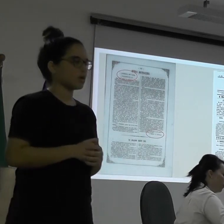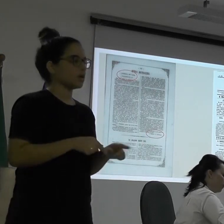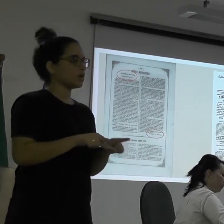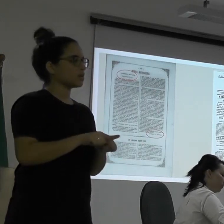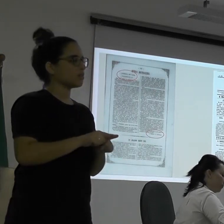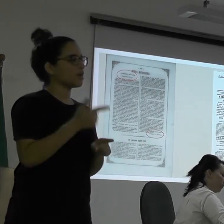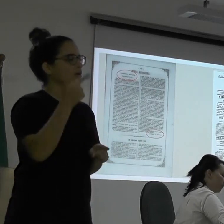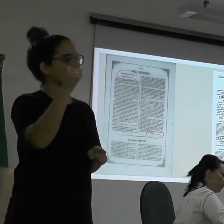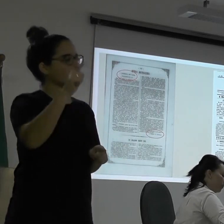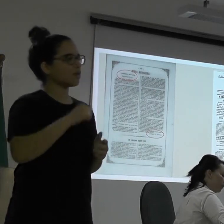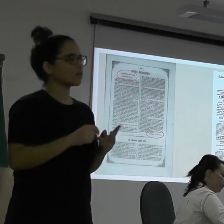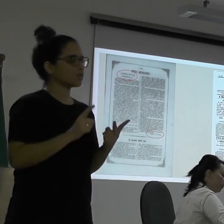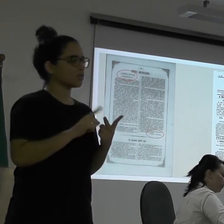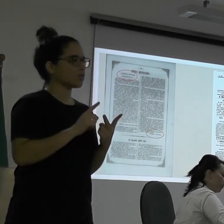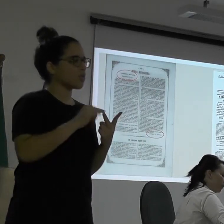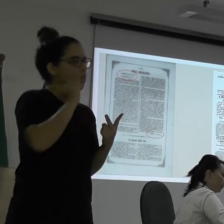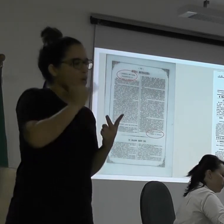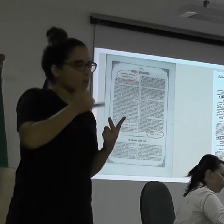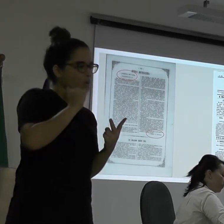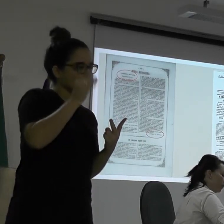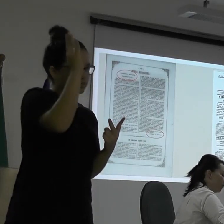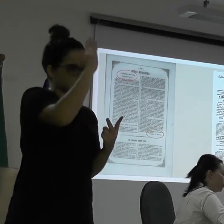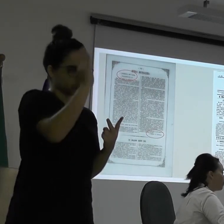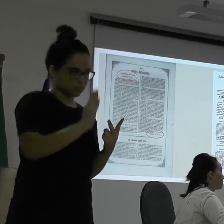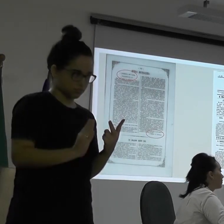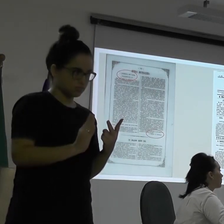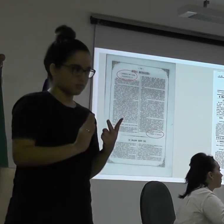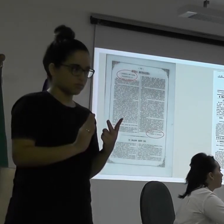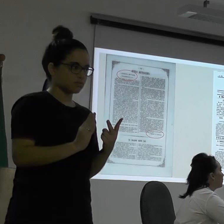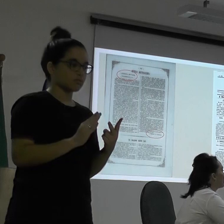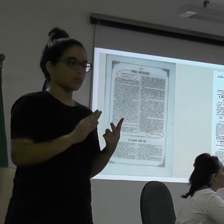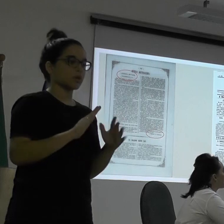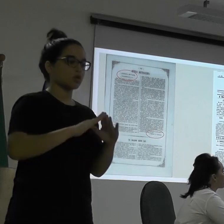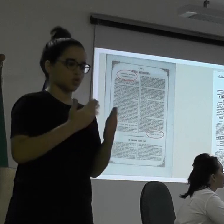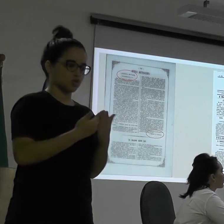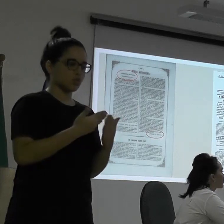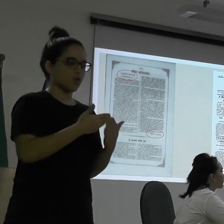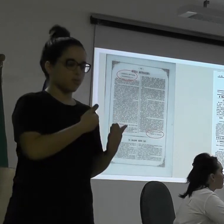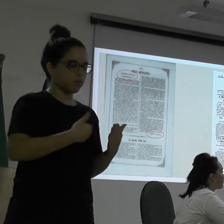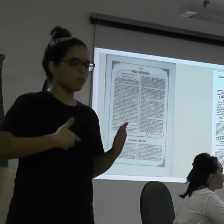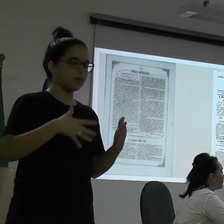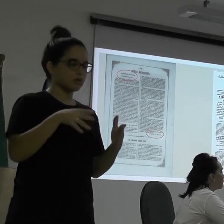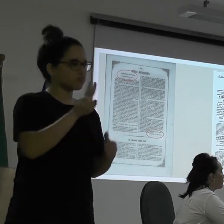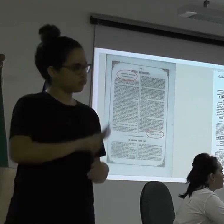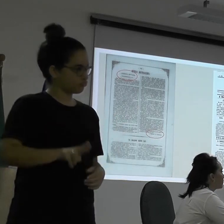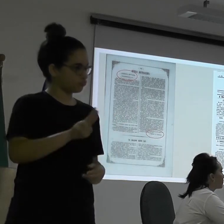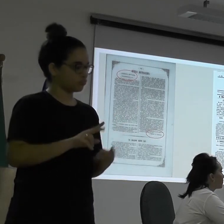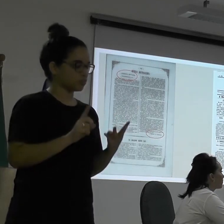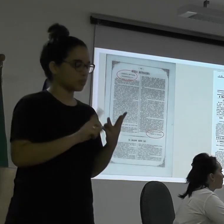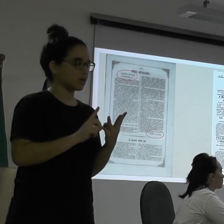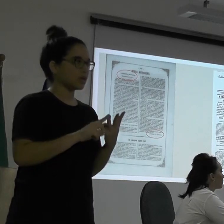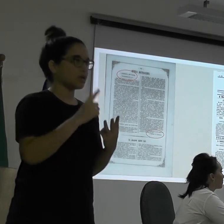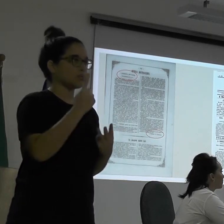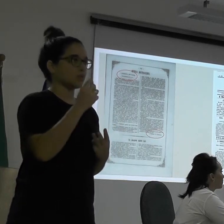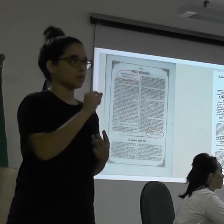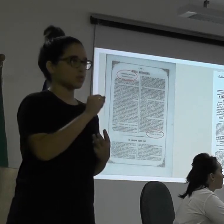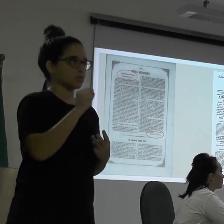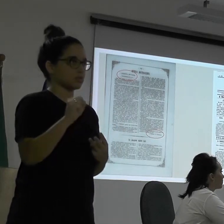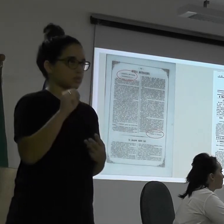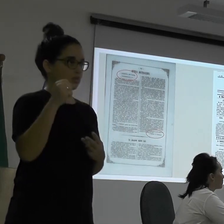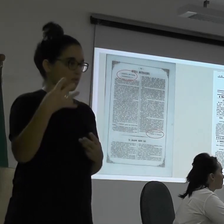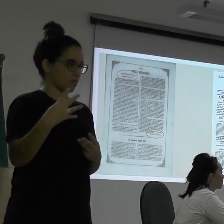1881, a obra Contos Brasileiros, adotada nas escolas públicas primárias. E em 1884,